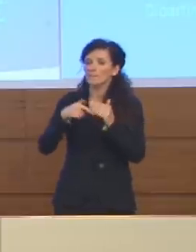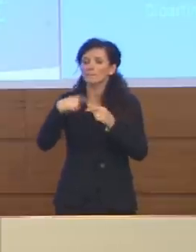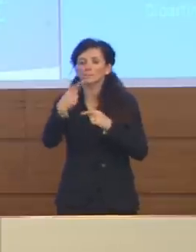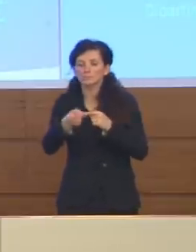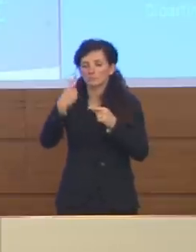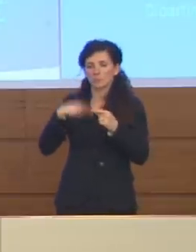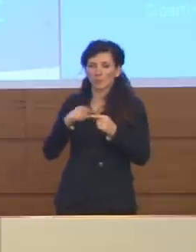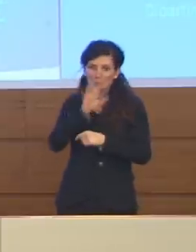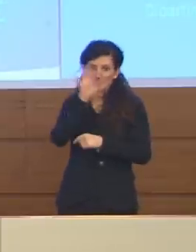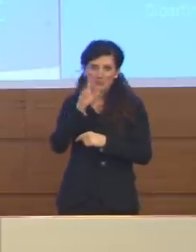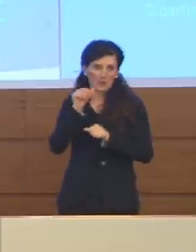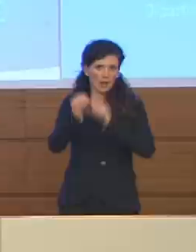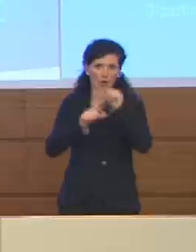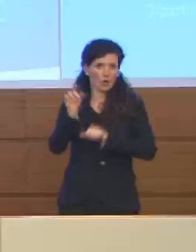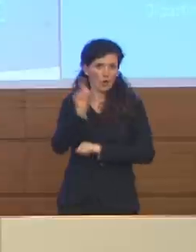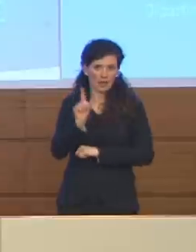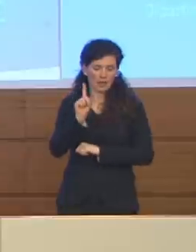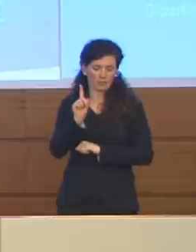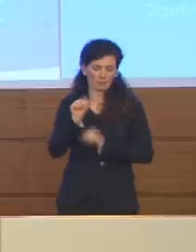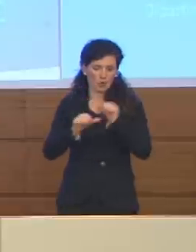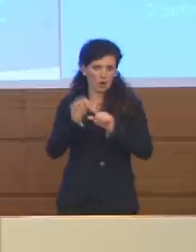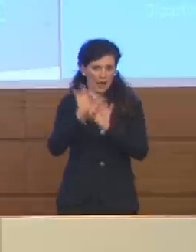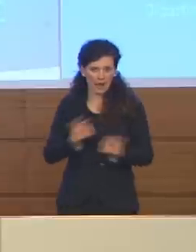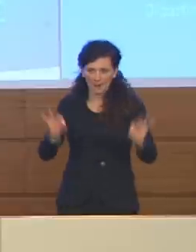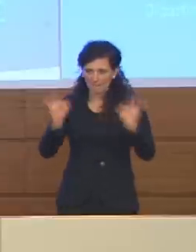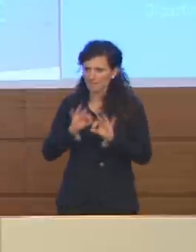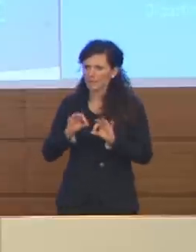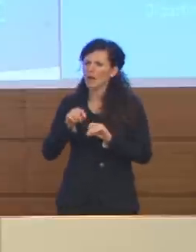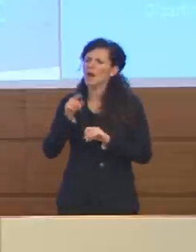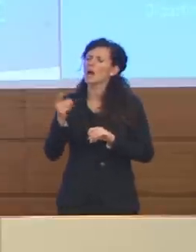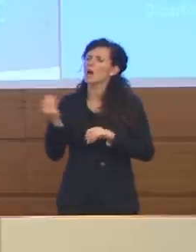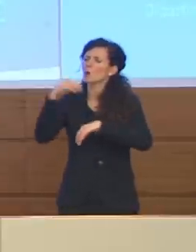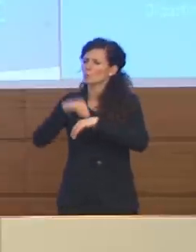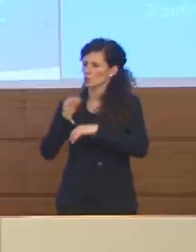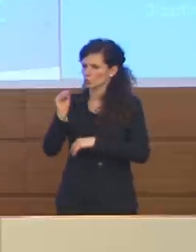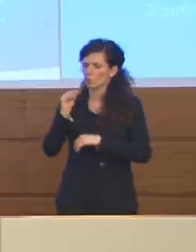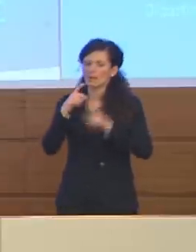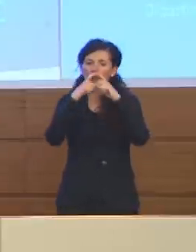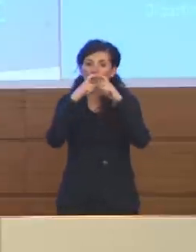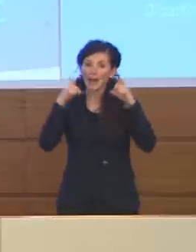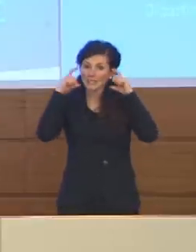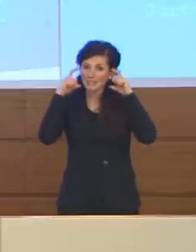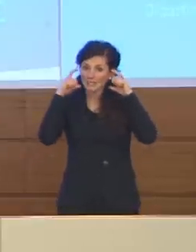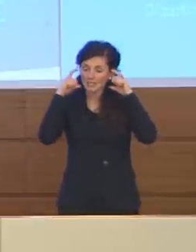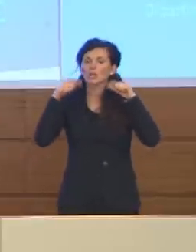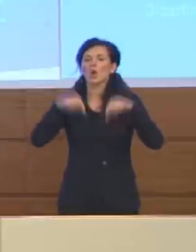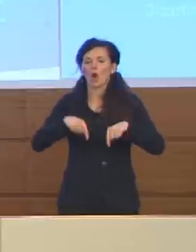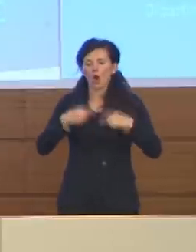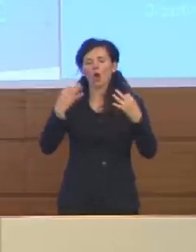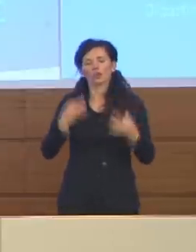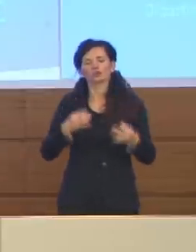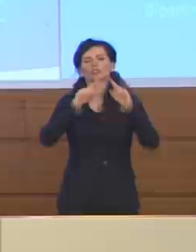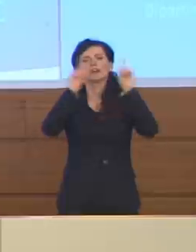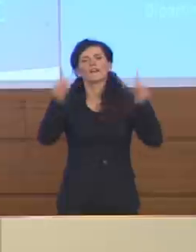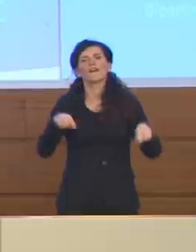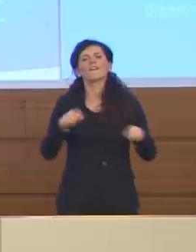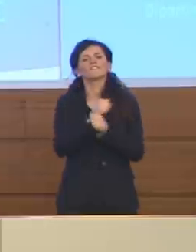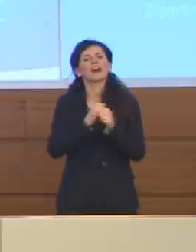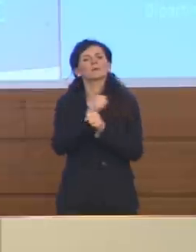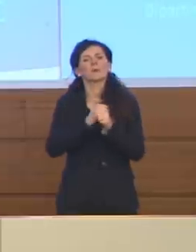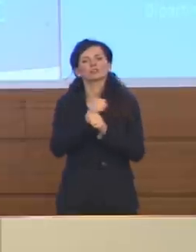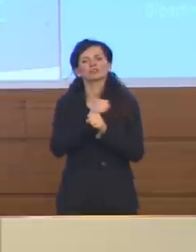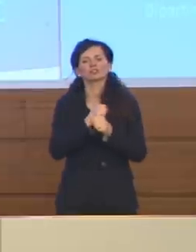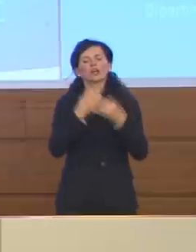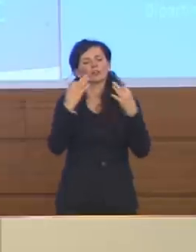riguarda le mascherine anche oggi c'è una richiesta da parte delle farmacie di un prezzo fissato